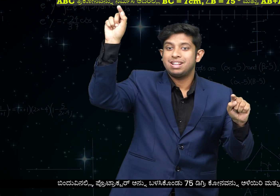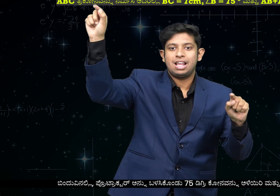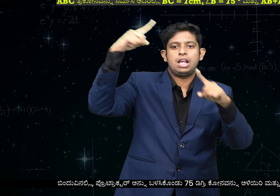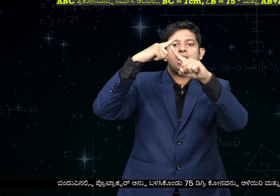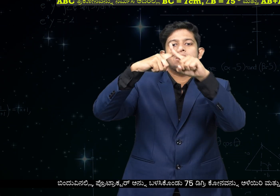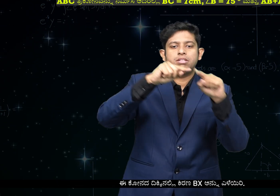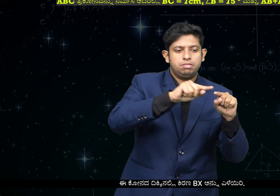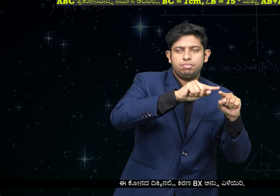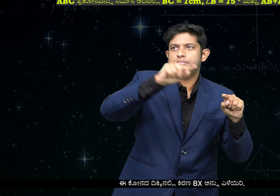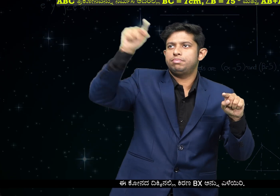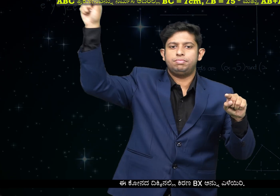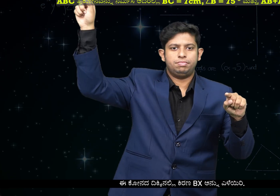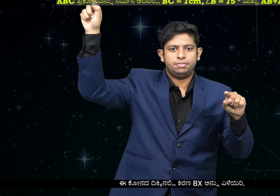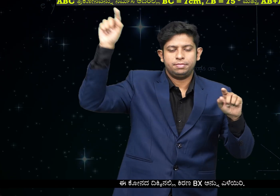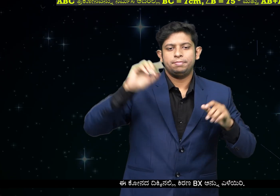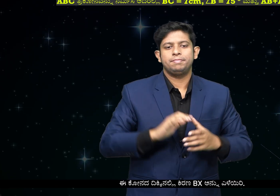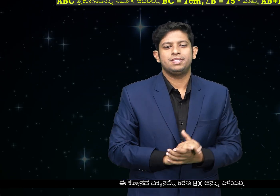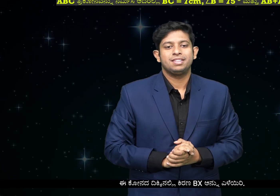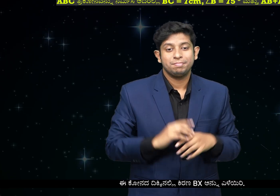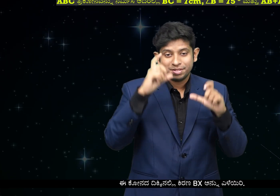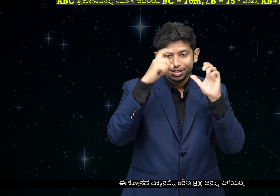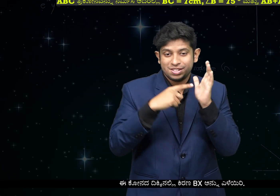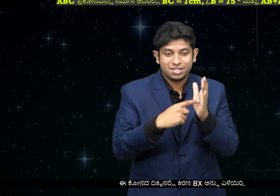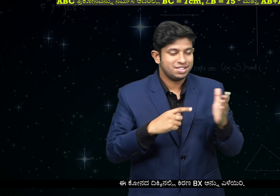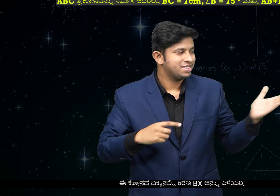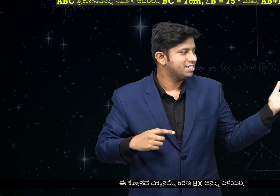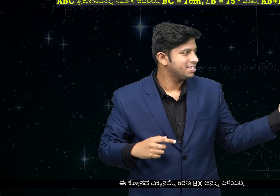ಗುರುತಿಸಿ. ಈ ಕೋನದ ದಿಕ್ಕಿನಲ್ಲಿ ಕಿರಣ BX ಅನ್ನು ಎಳೆಯಿರಿ.